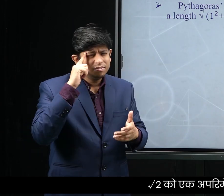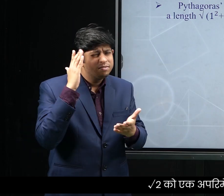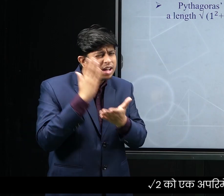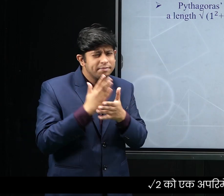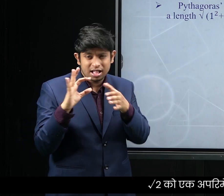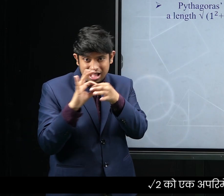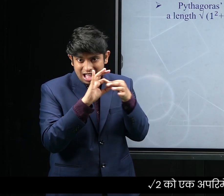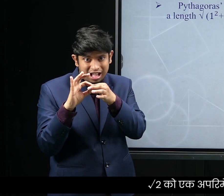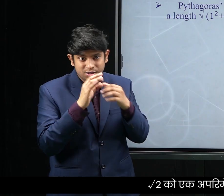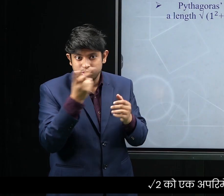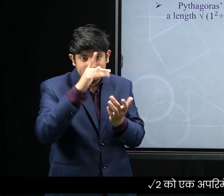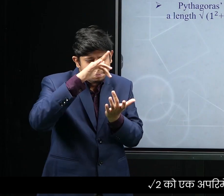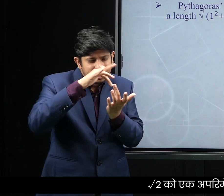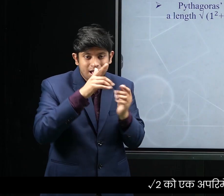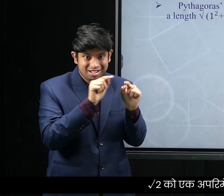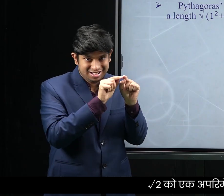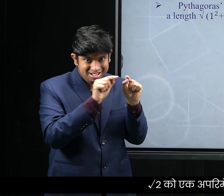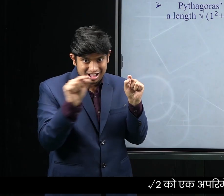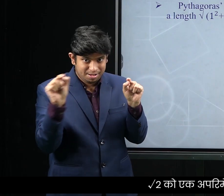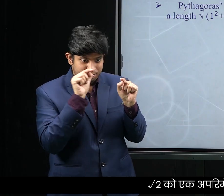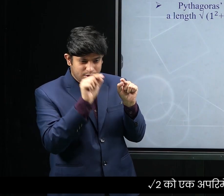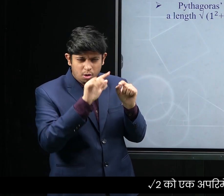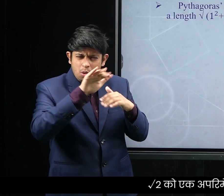क्यूब 2 को एक अपरिमेय संख्या कहा जाता है।